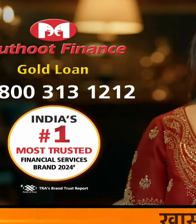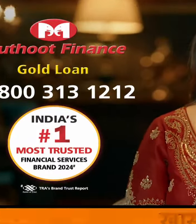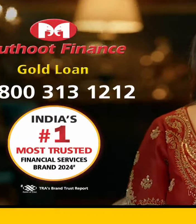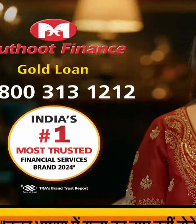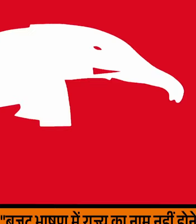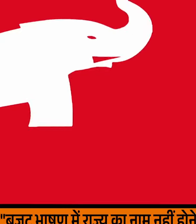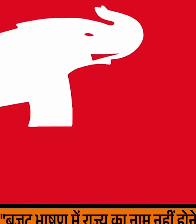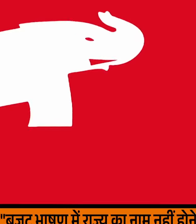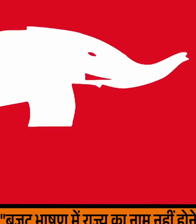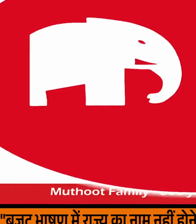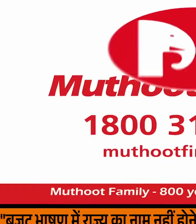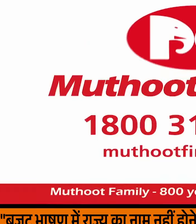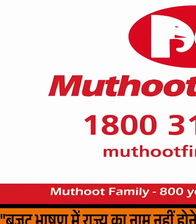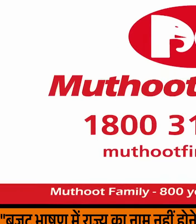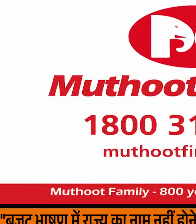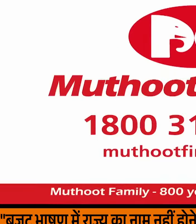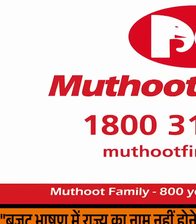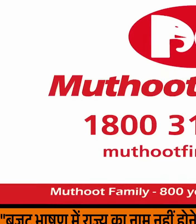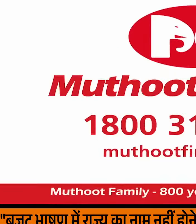1-800-313-1212।